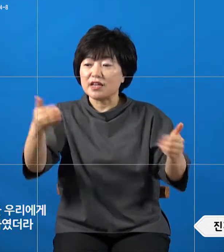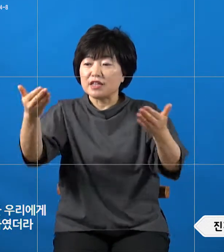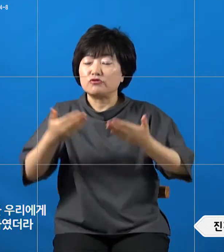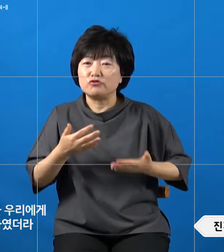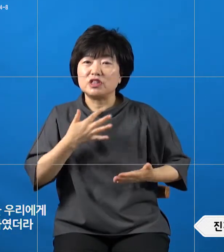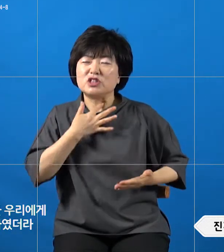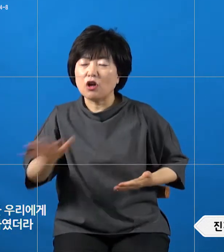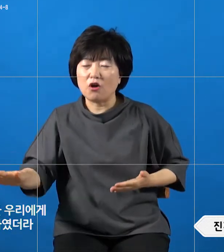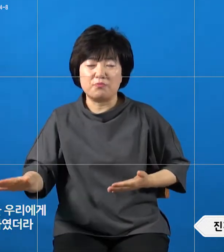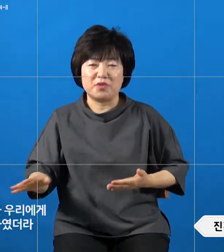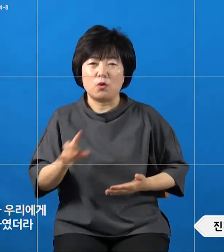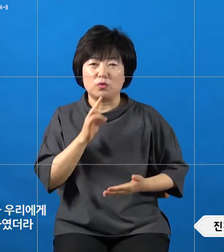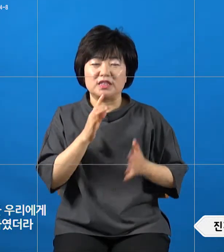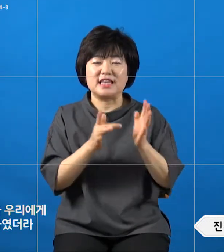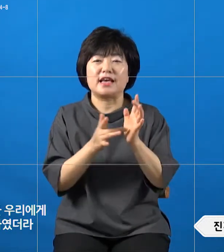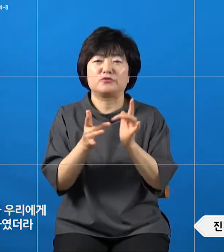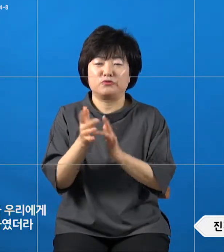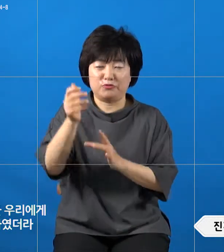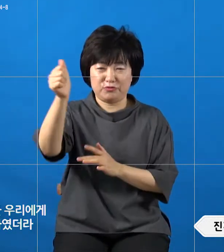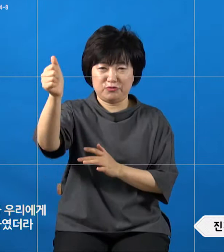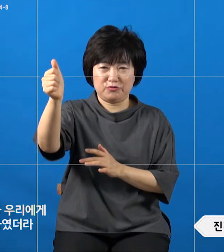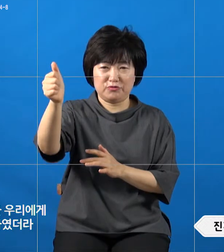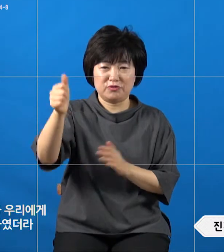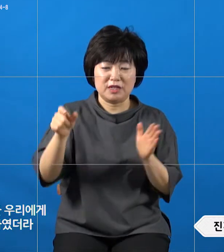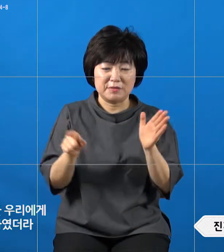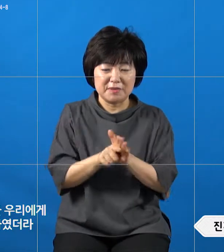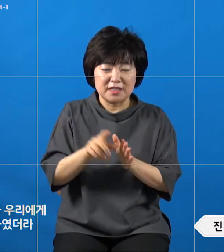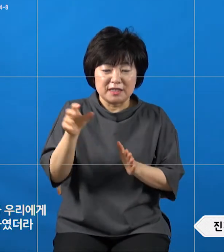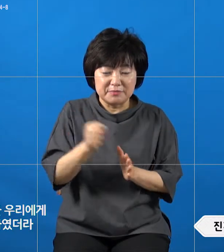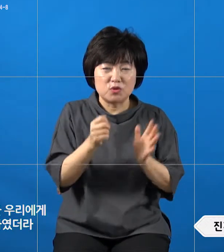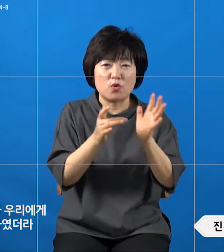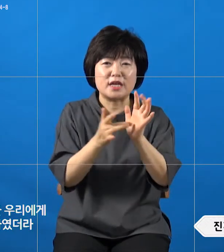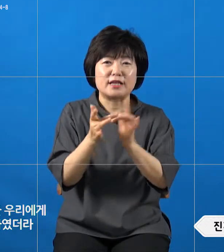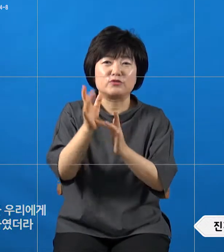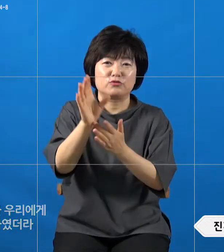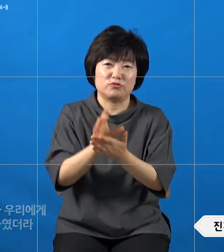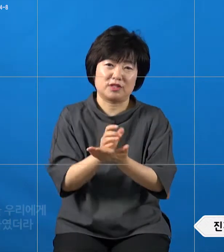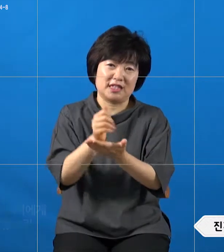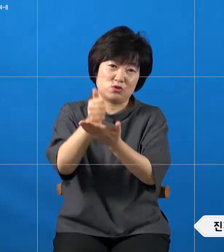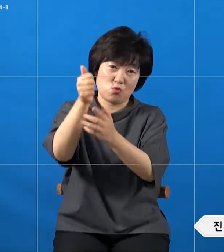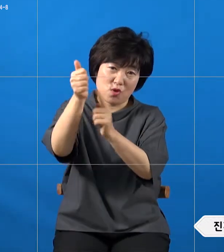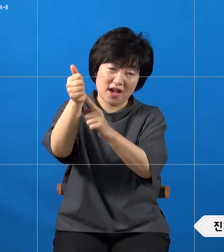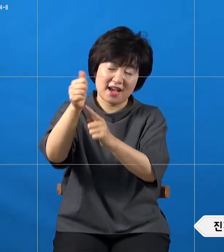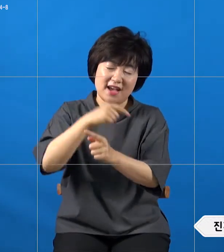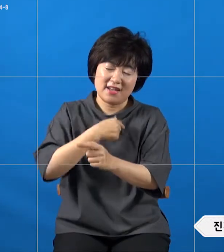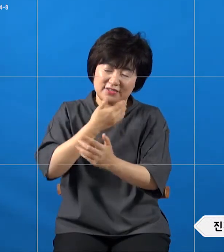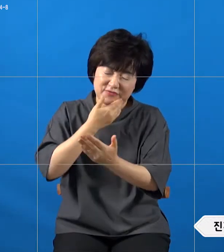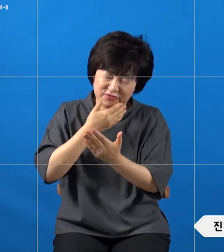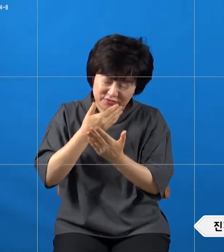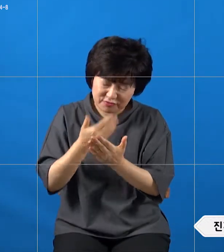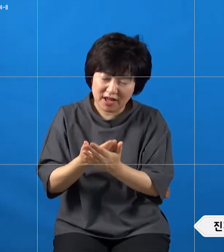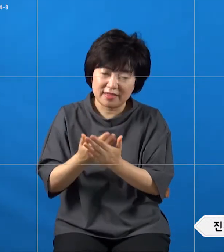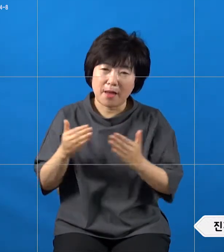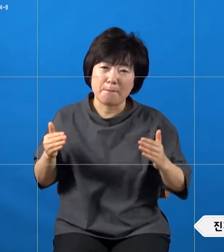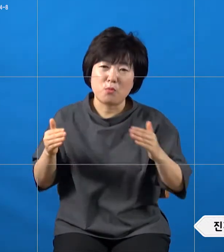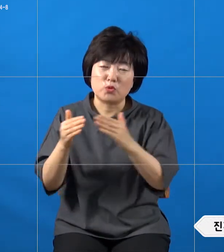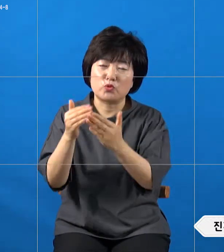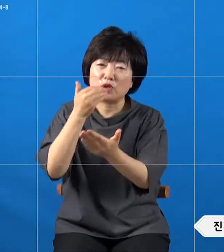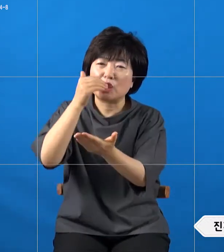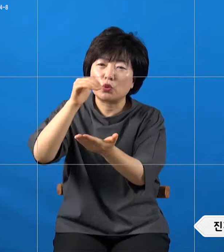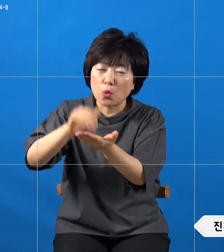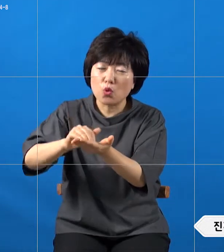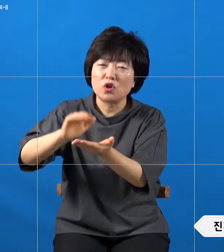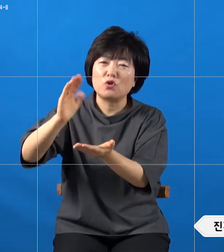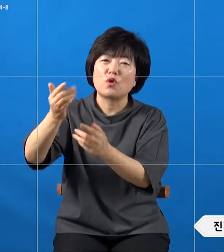하였더라. 믿음으로 예수 그리스도 모퉁이돌 되심을 바라보는